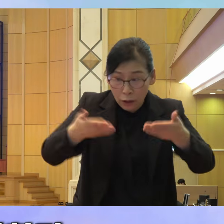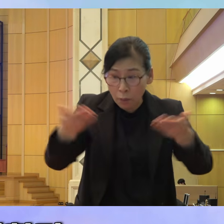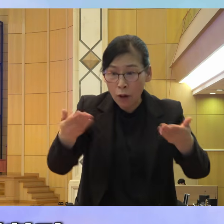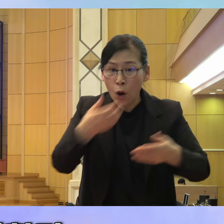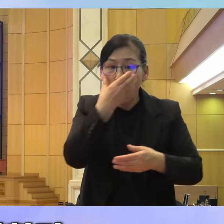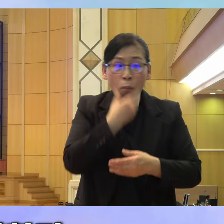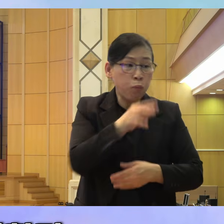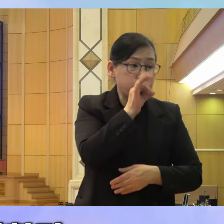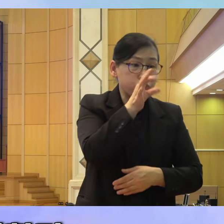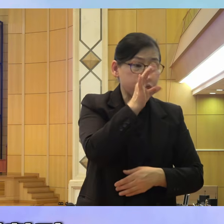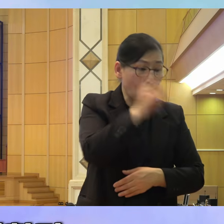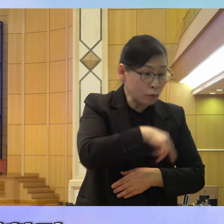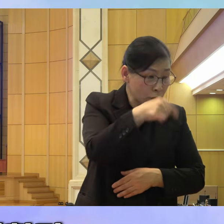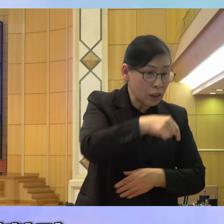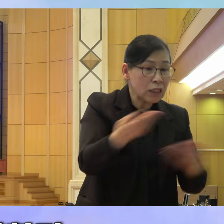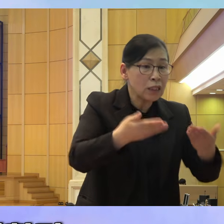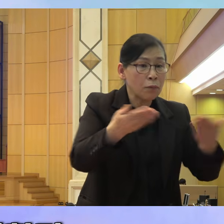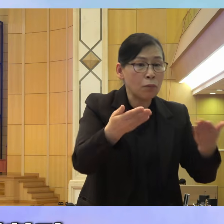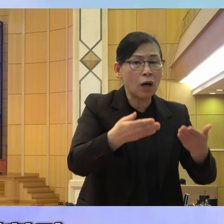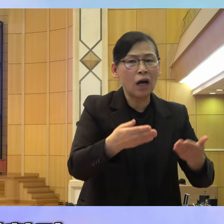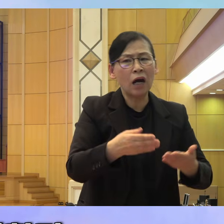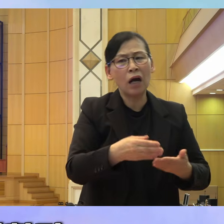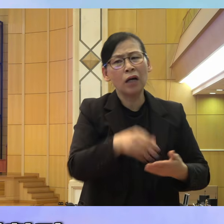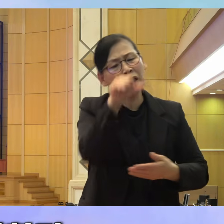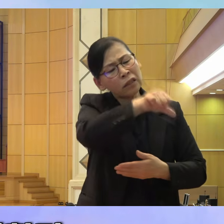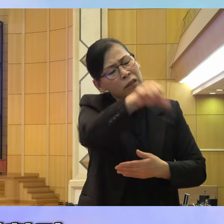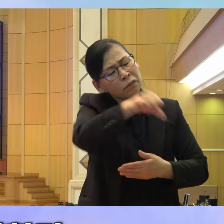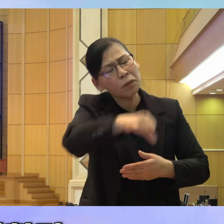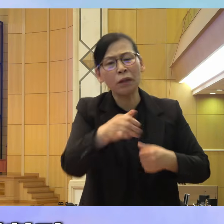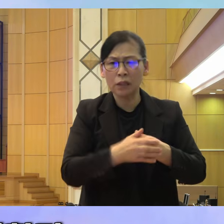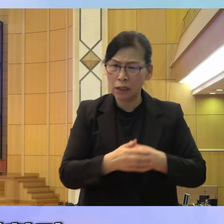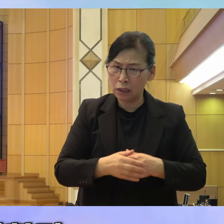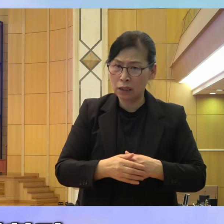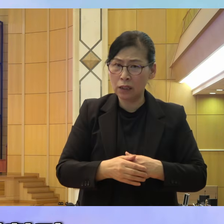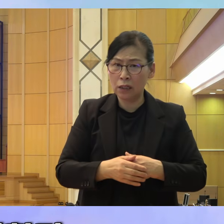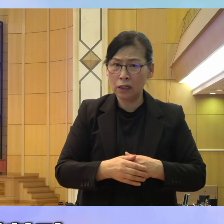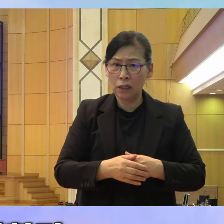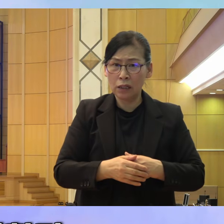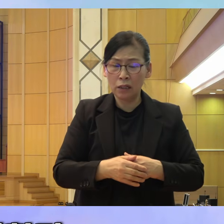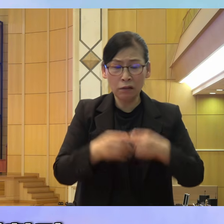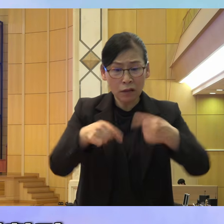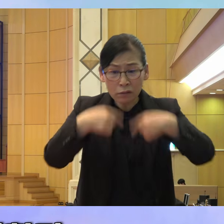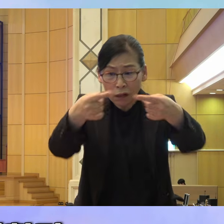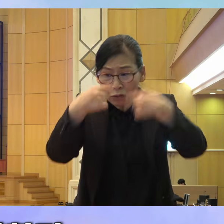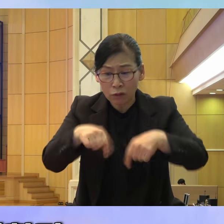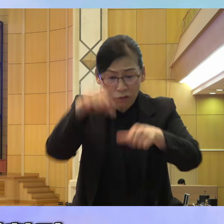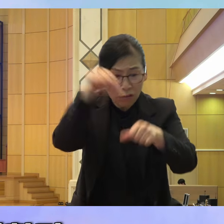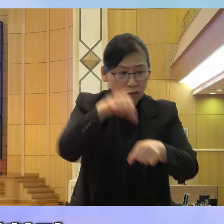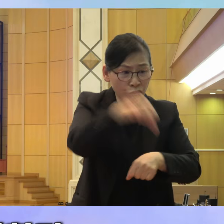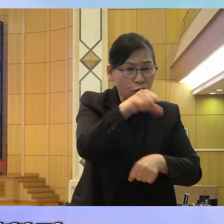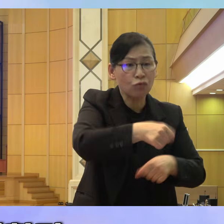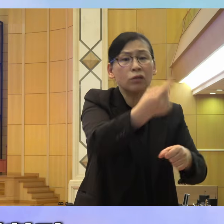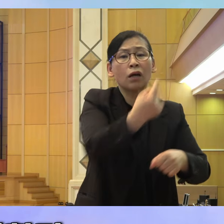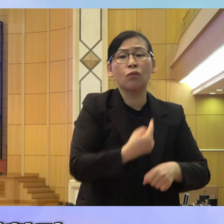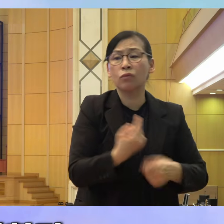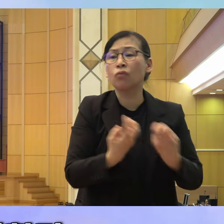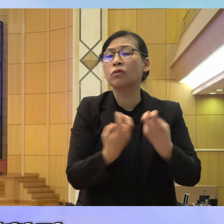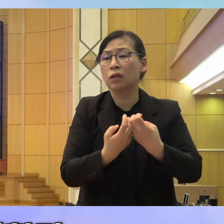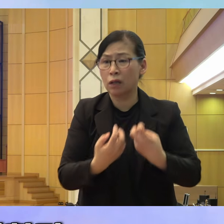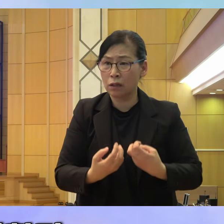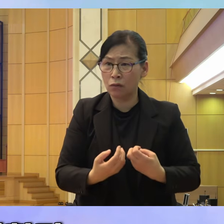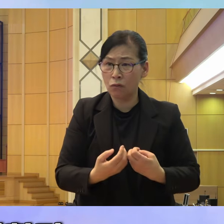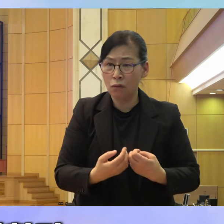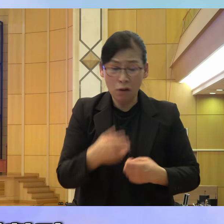하면 뭐해? 신명기 18장 말씀대로 15절부터 나가도 저주가 따라다니고 들어와도 저주가 따라다니고 손으로 하는 거 저주가 따라다니고